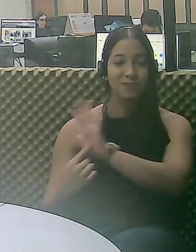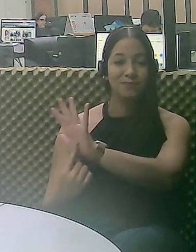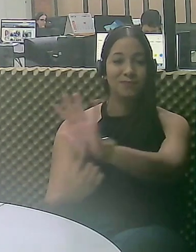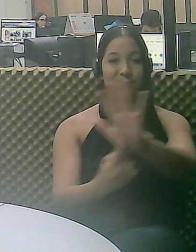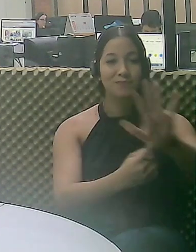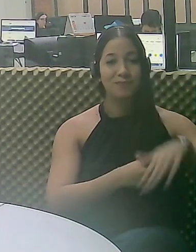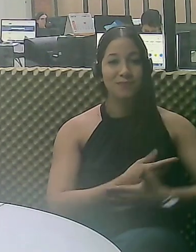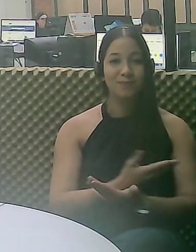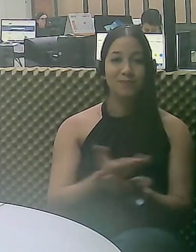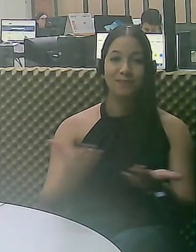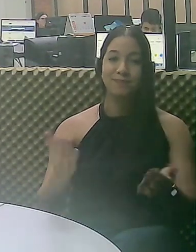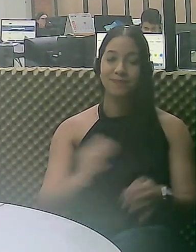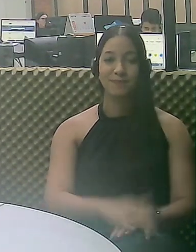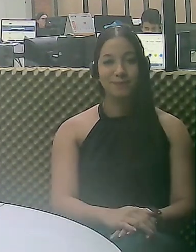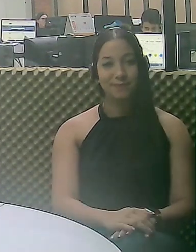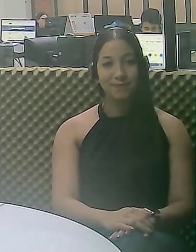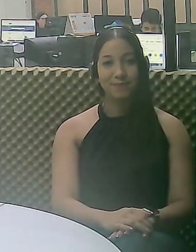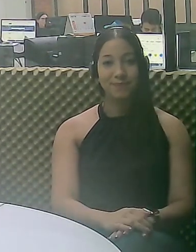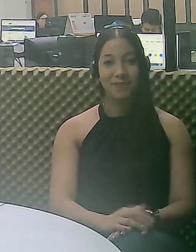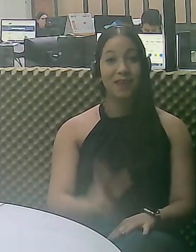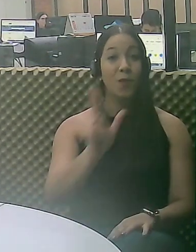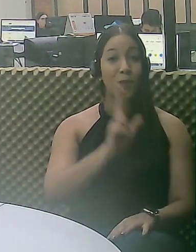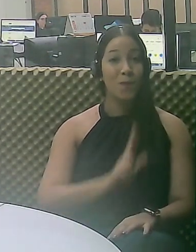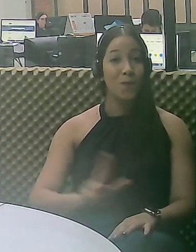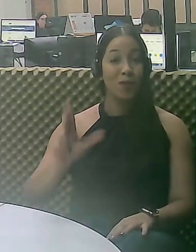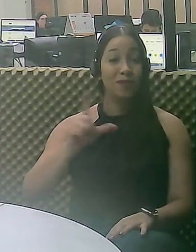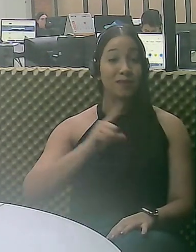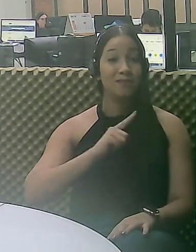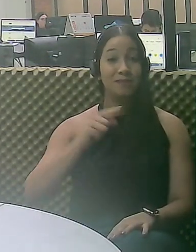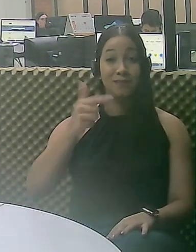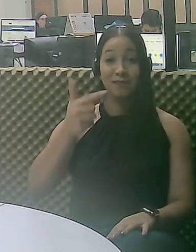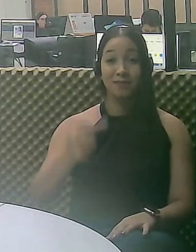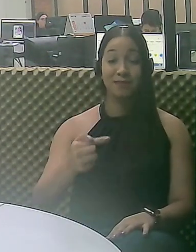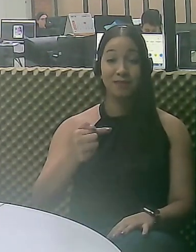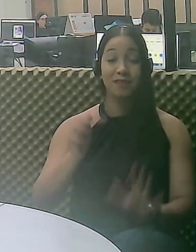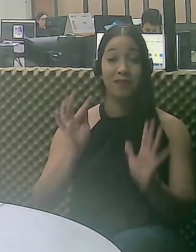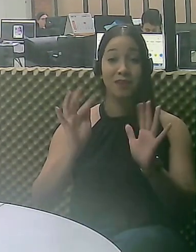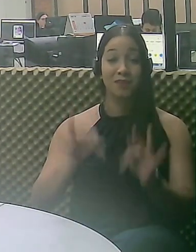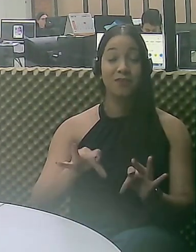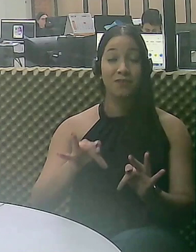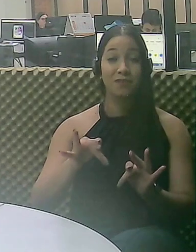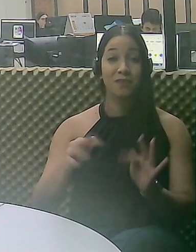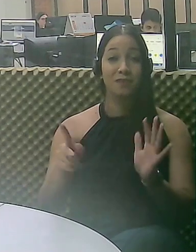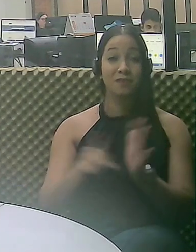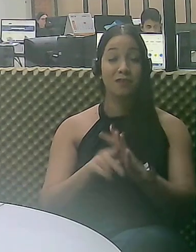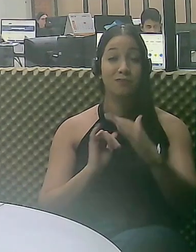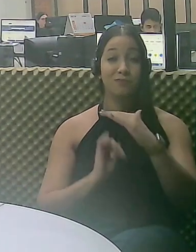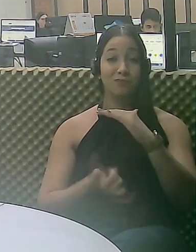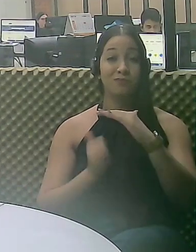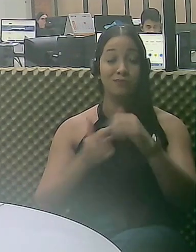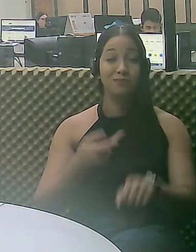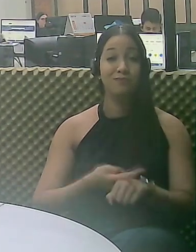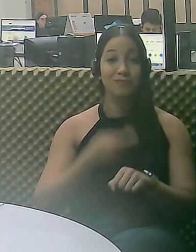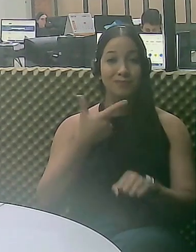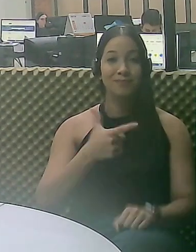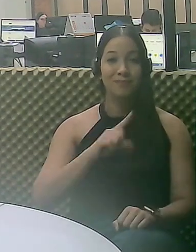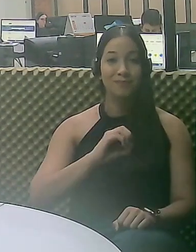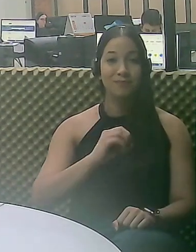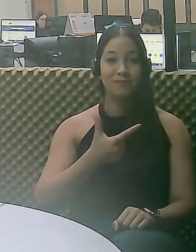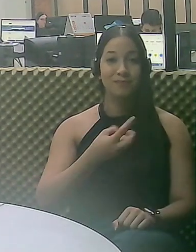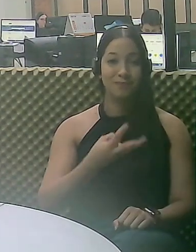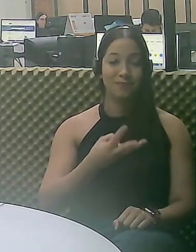destaque nacional. Uberlândia conta com 7 semifinalistas no Prêmio Startup Awards